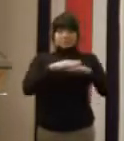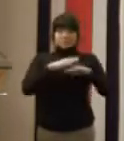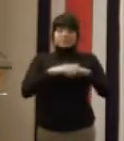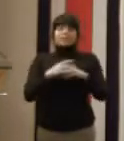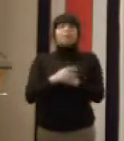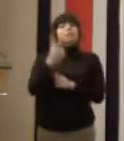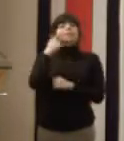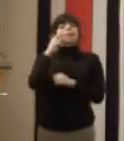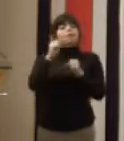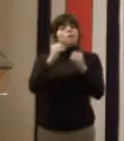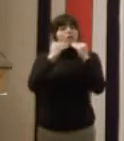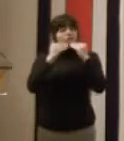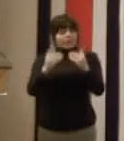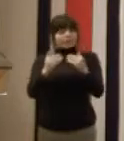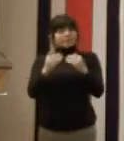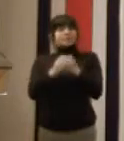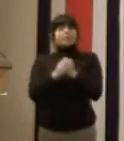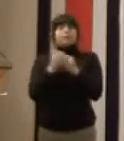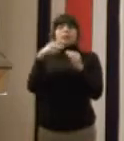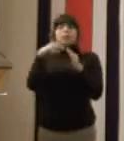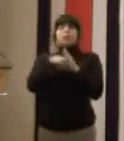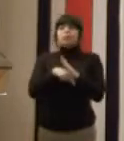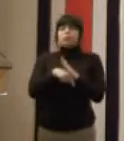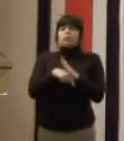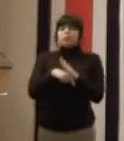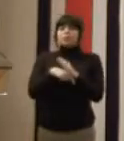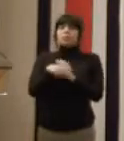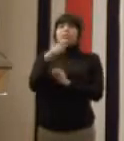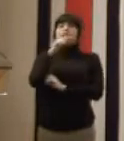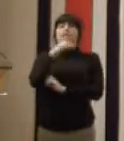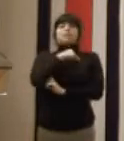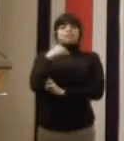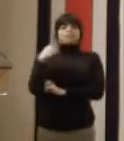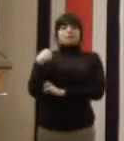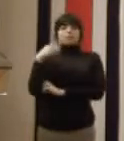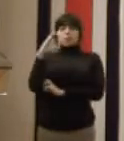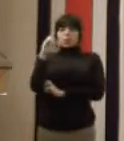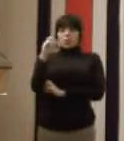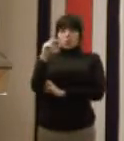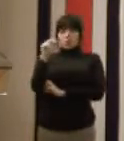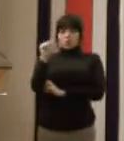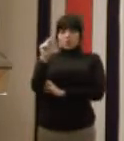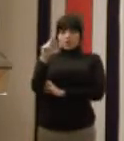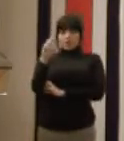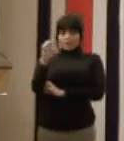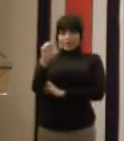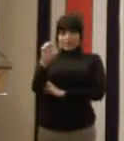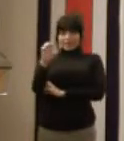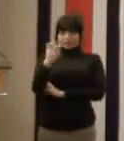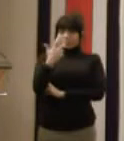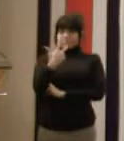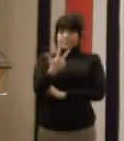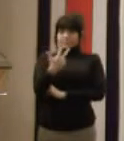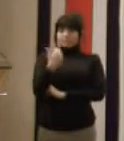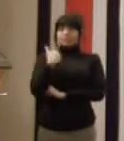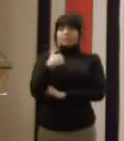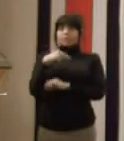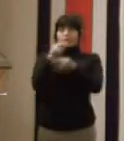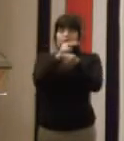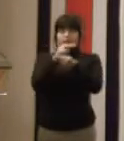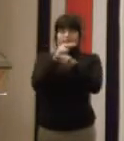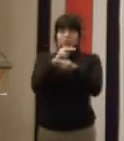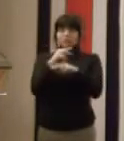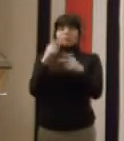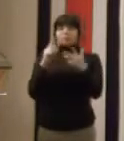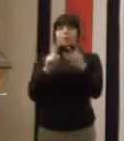permite, para agradecerle muy profundamente a los miembros del CONARE, a los tres señores rectores,